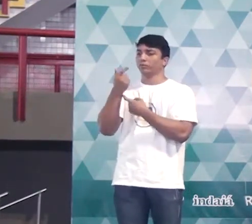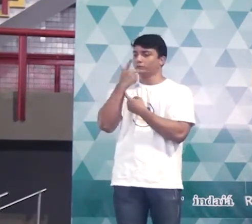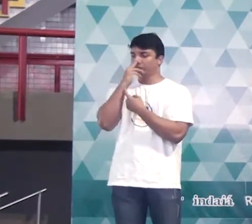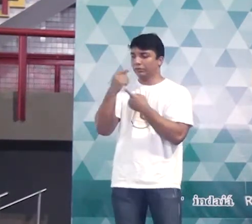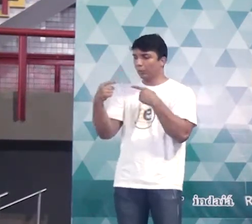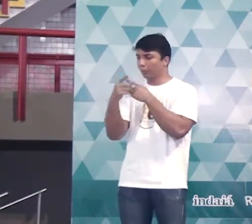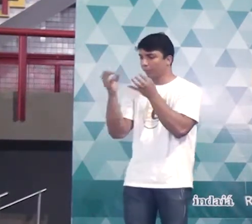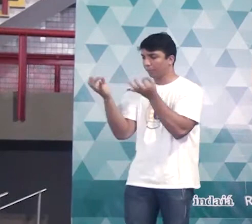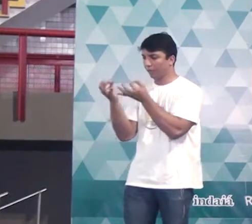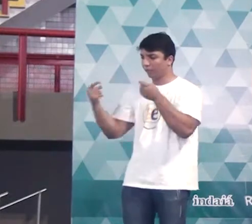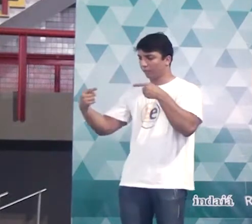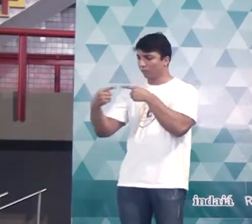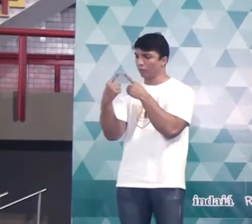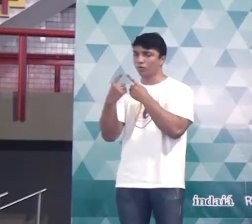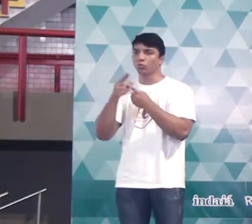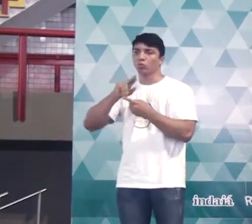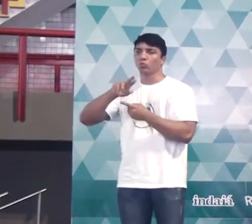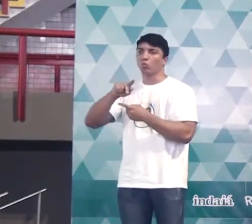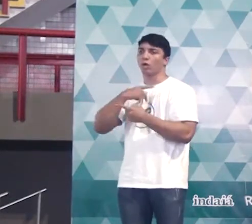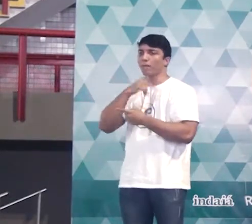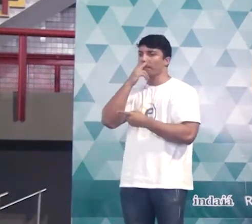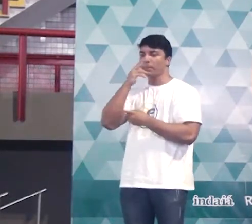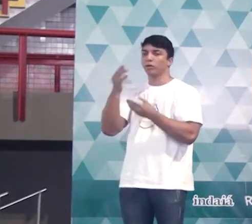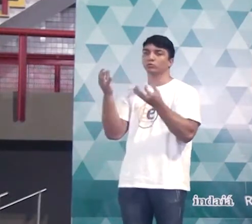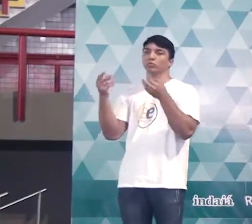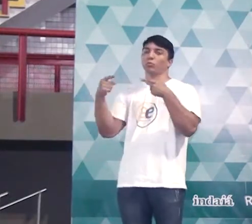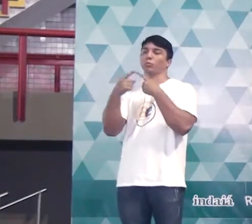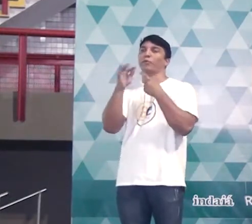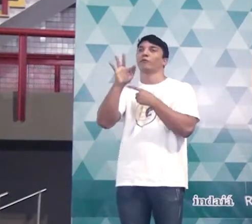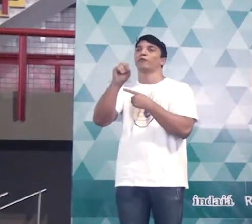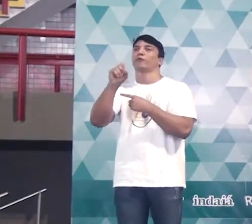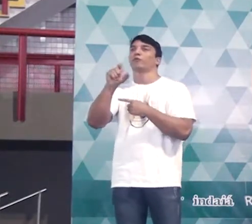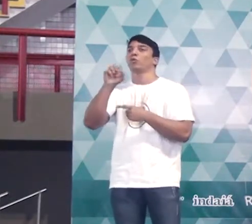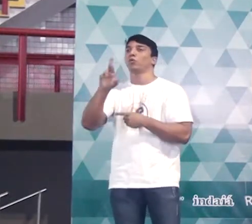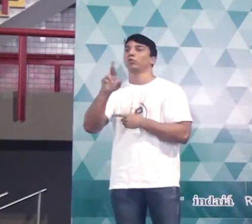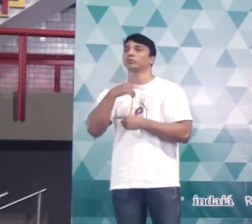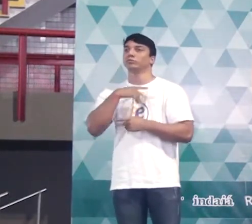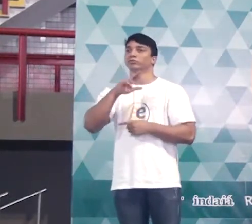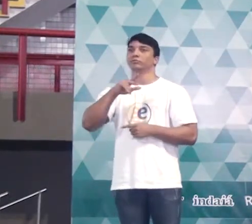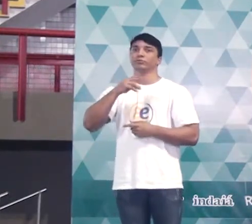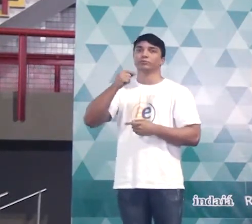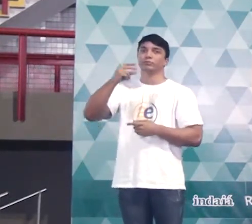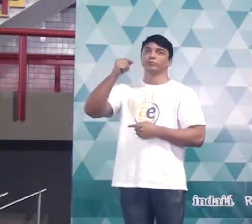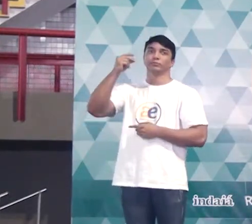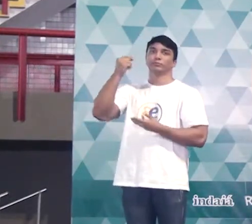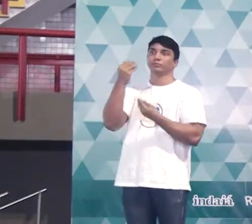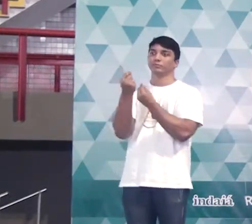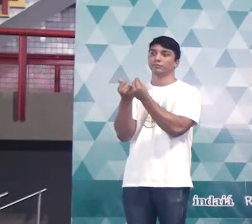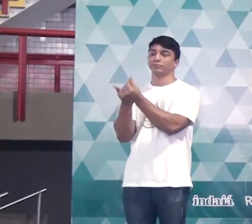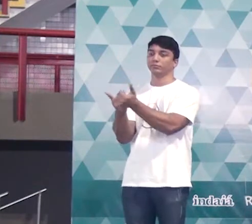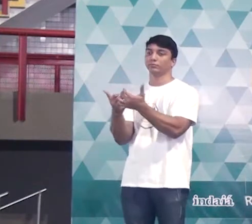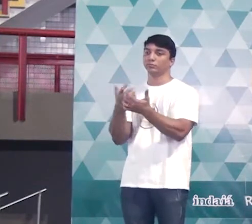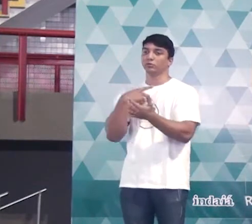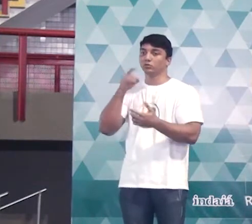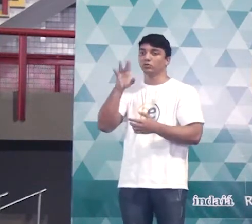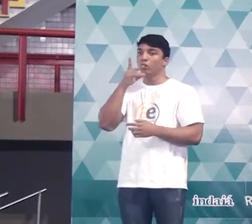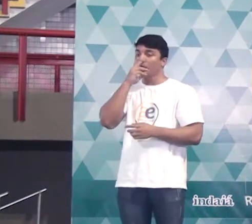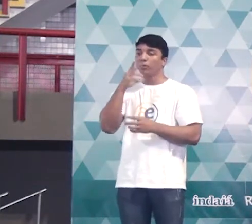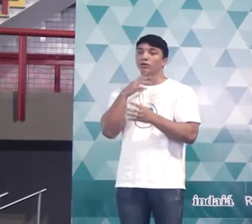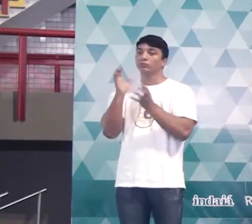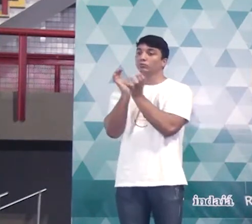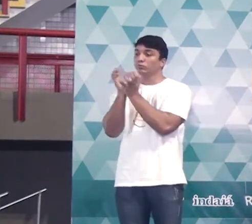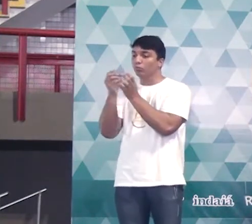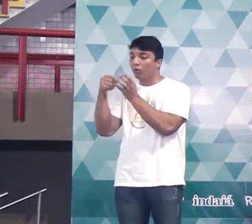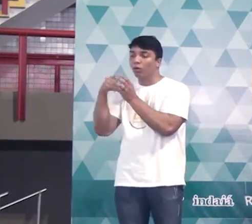lá. Não é um som que tem a ver com flor, até porque flor não lembra som algum. É só um